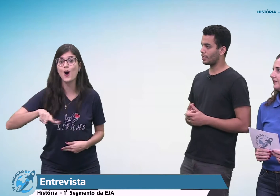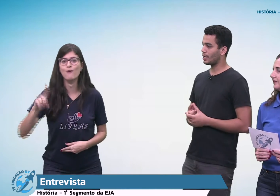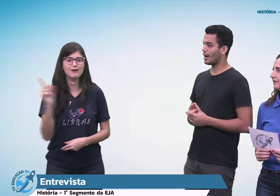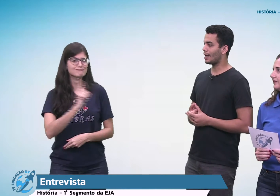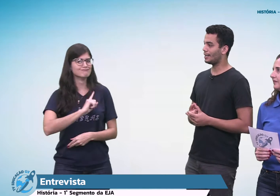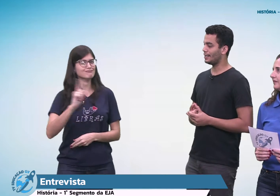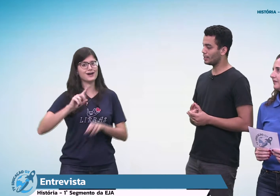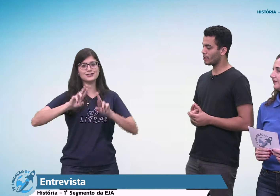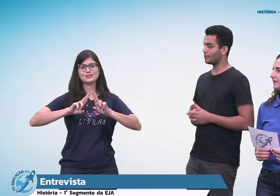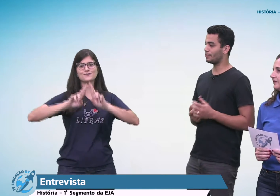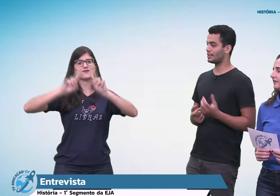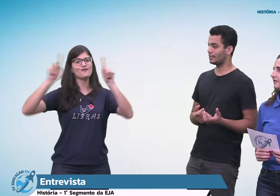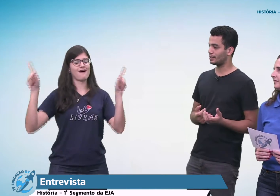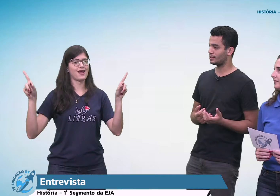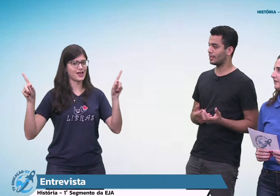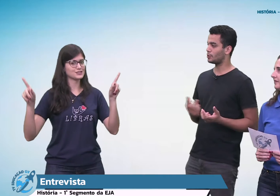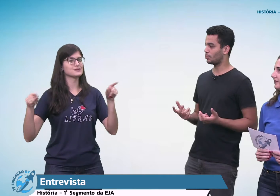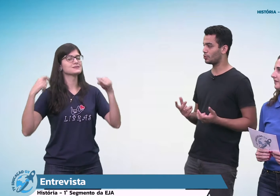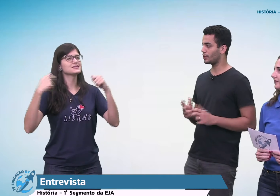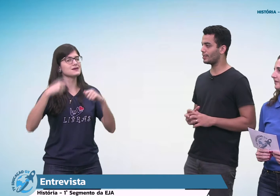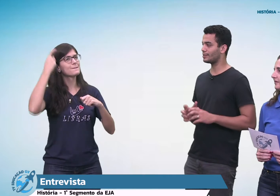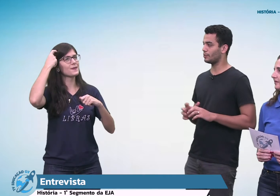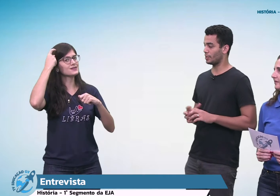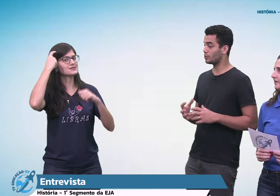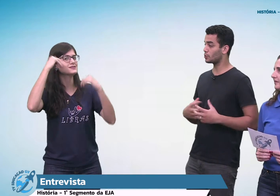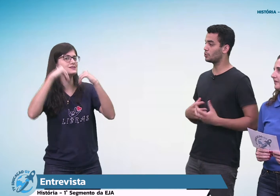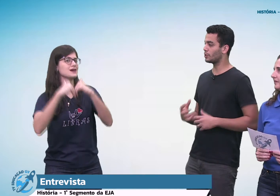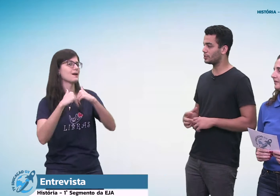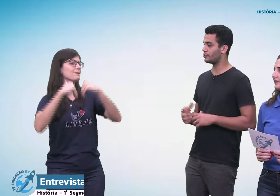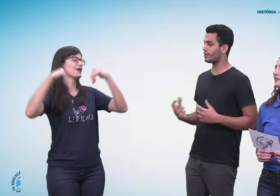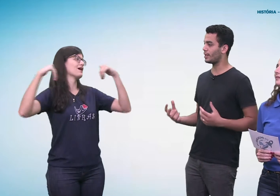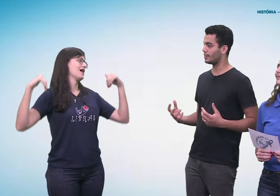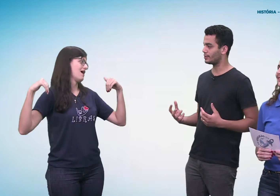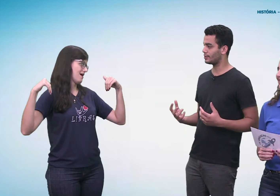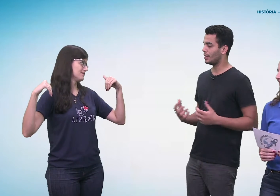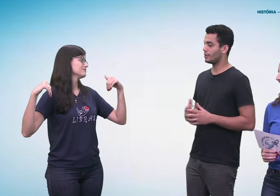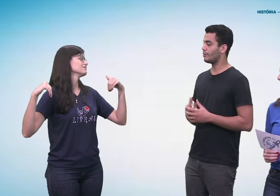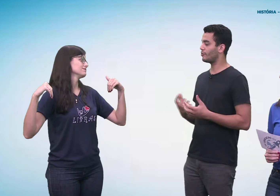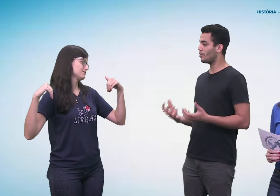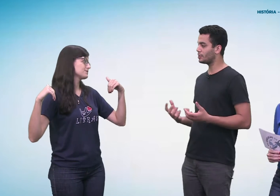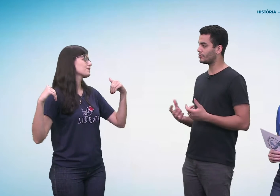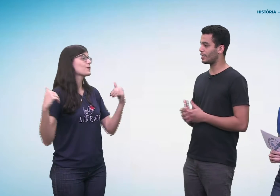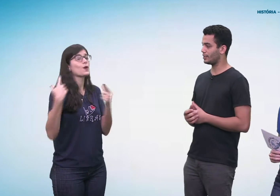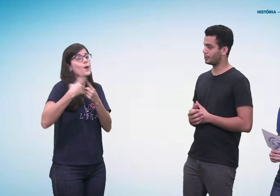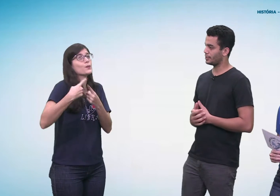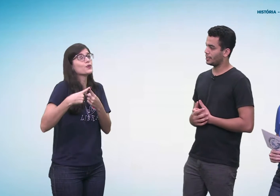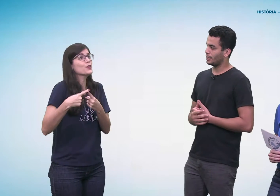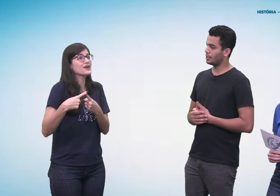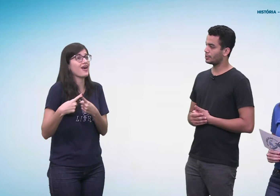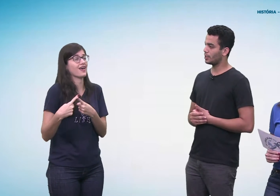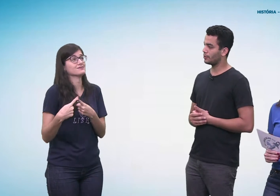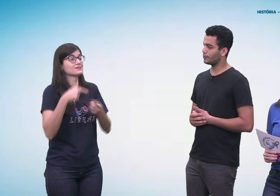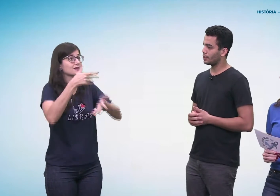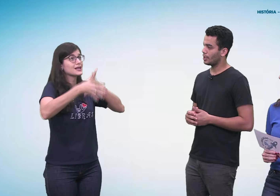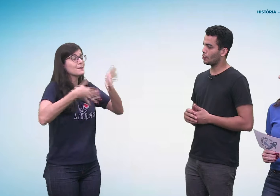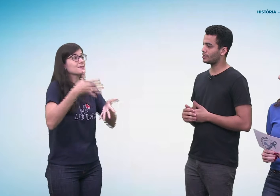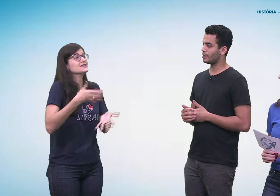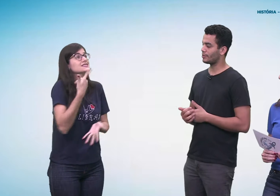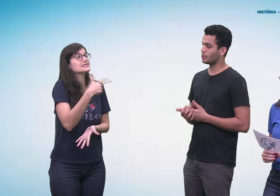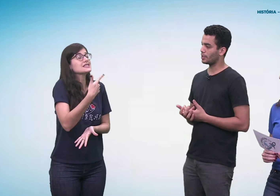Porque a língua brasileira de sinais e o português têm estruturas diferentes, têm uma forma diferente. Então, eu precisei fazer o quê?